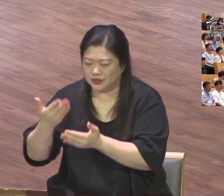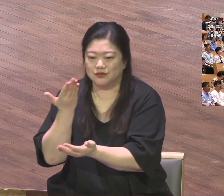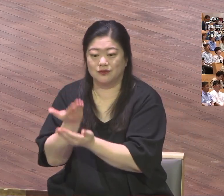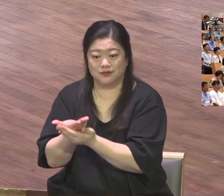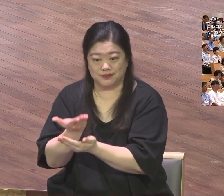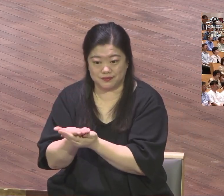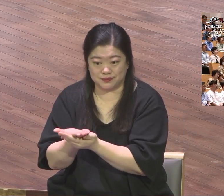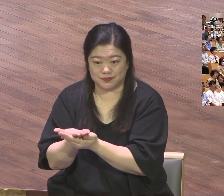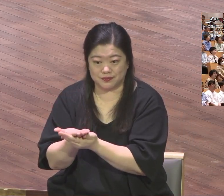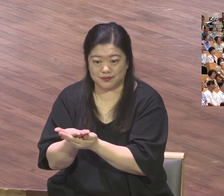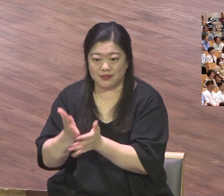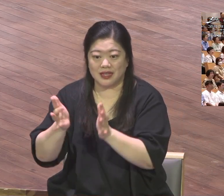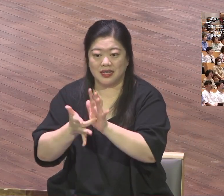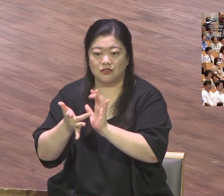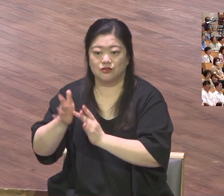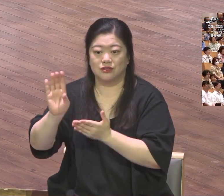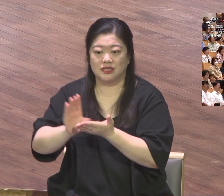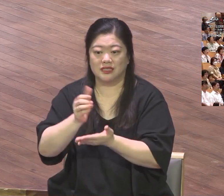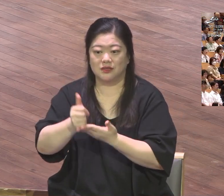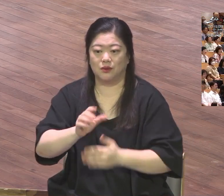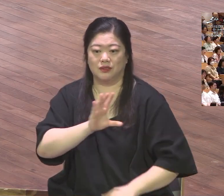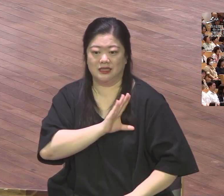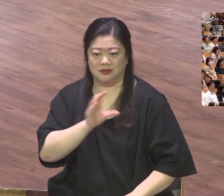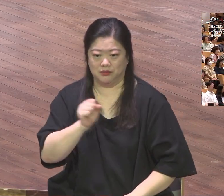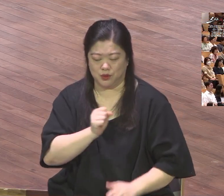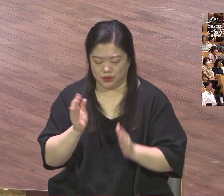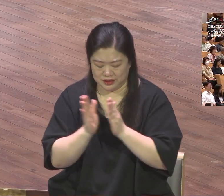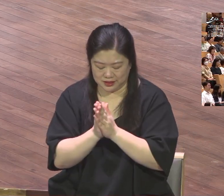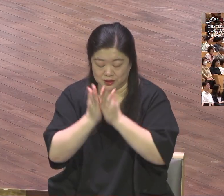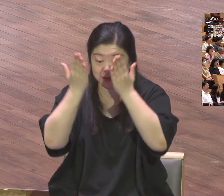주옵소서. 예수 그리스도 이름으로 기도드립니다.